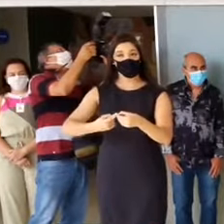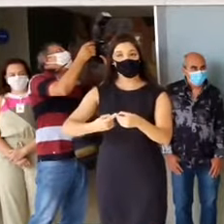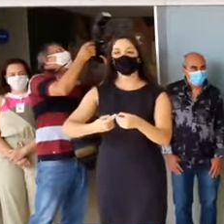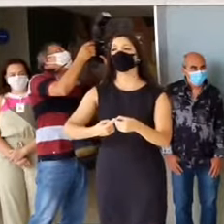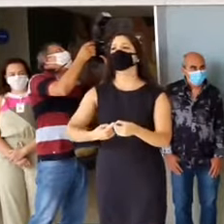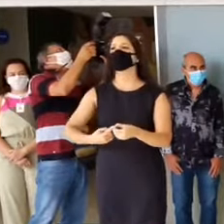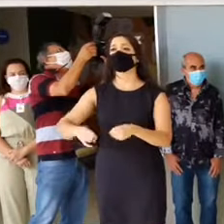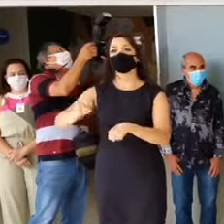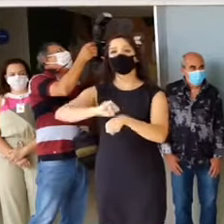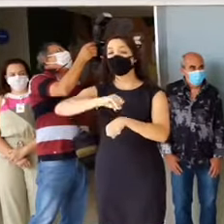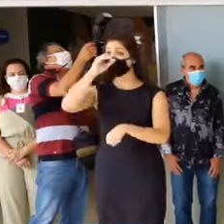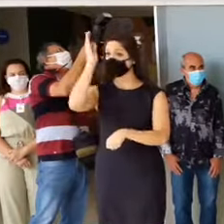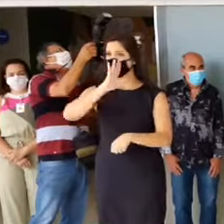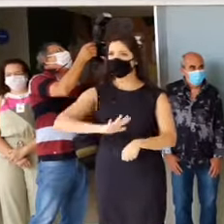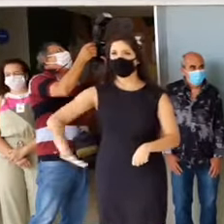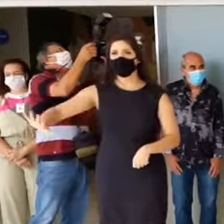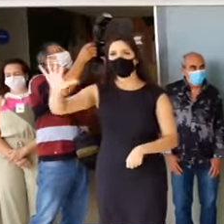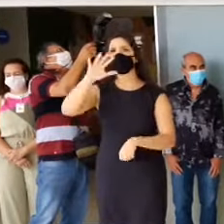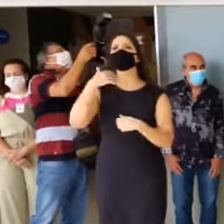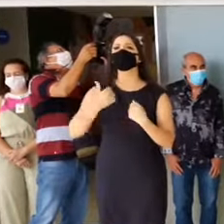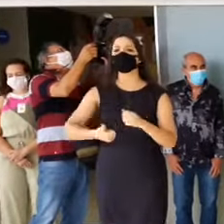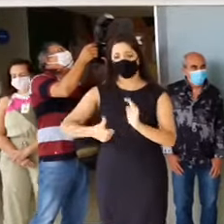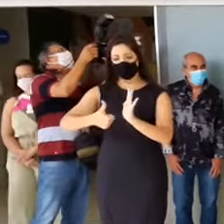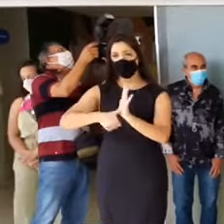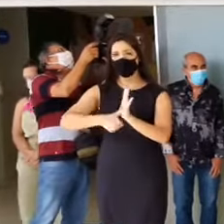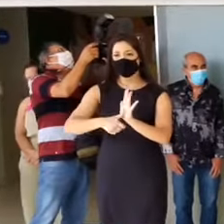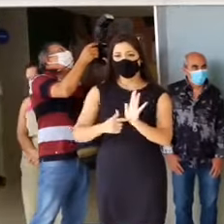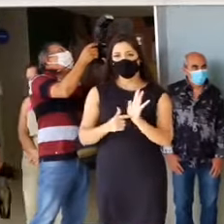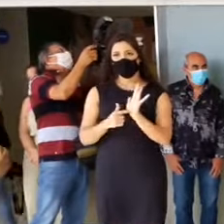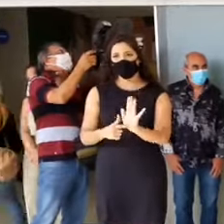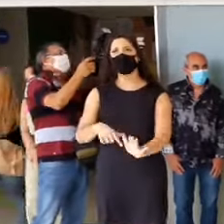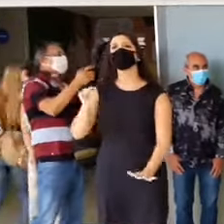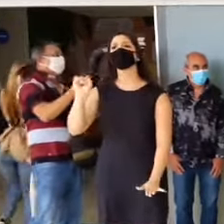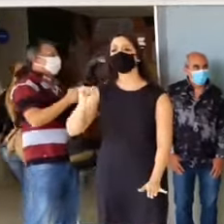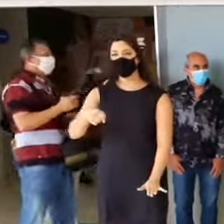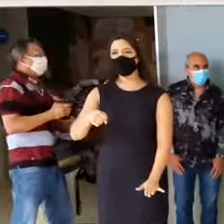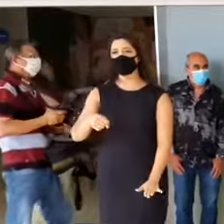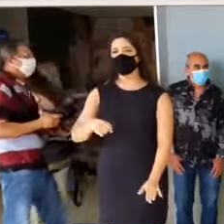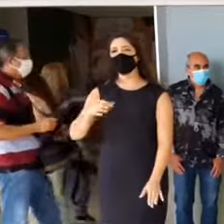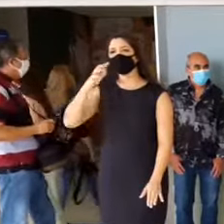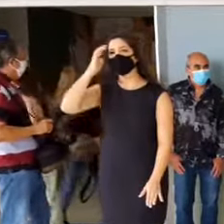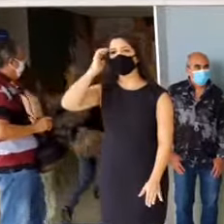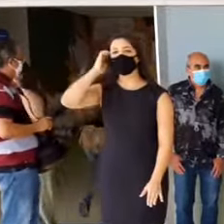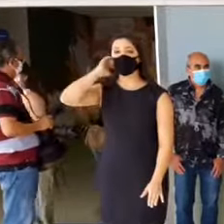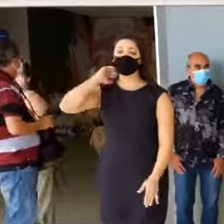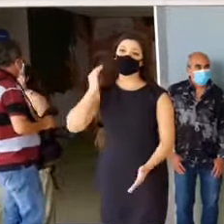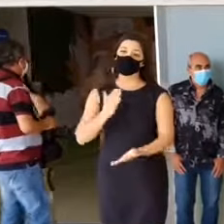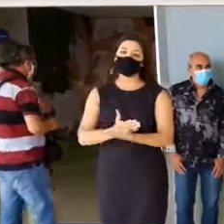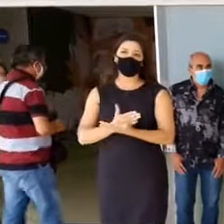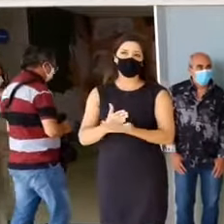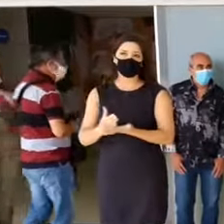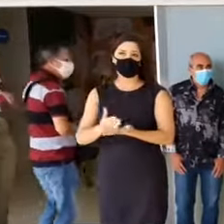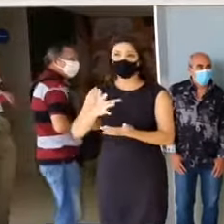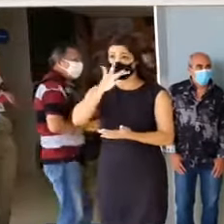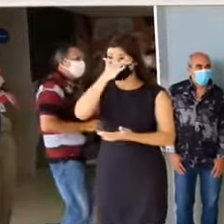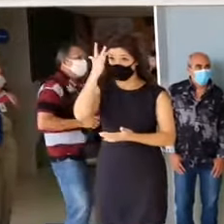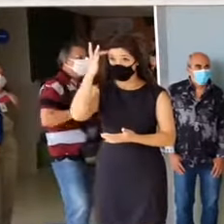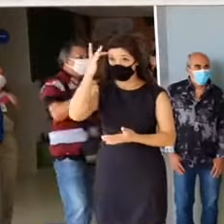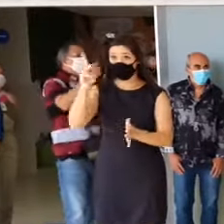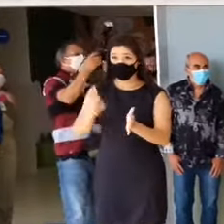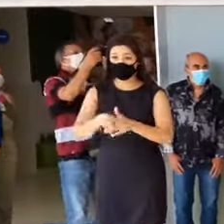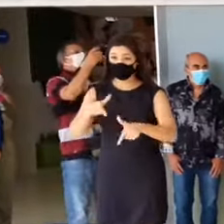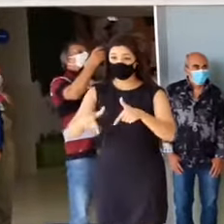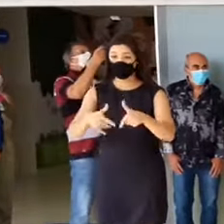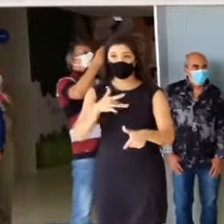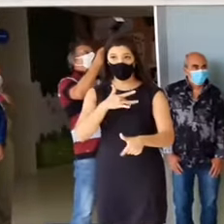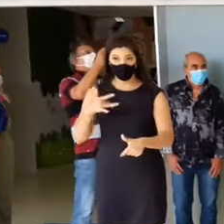Todas as pessoas serão obrigadas a se identificar. O início é o pessoal de saúde